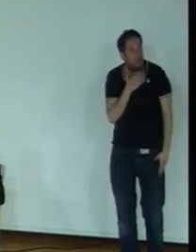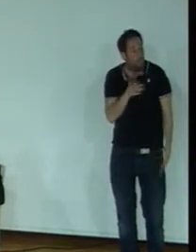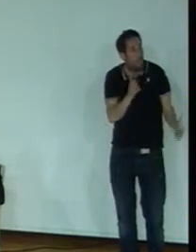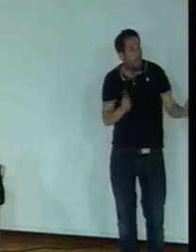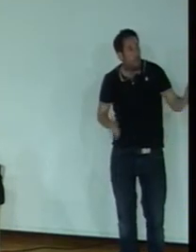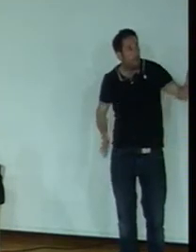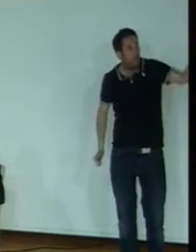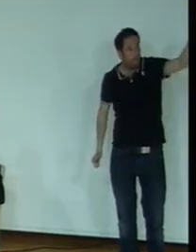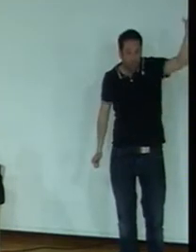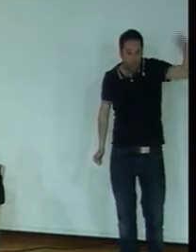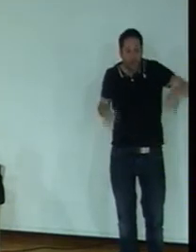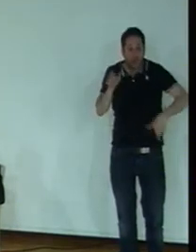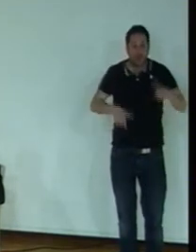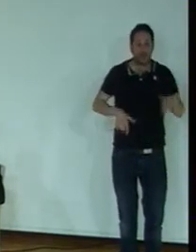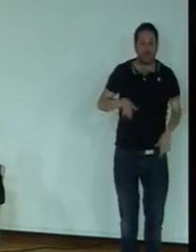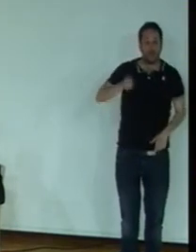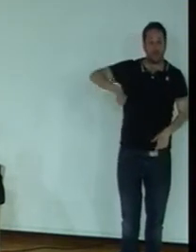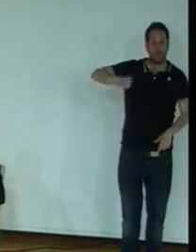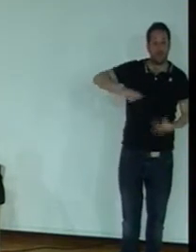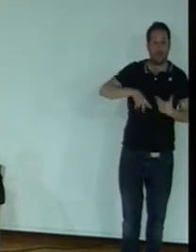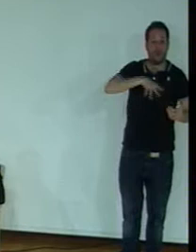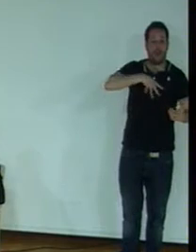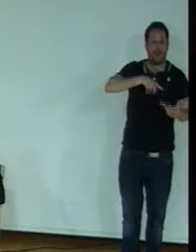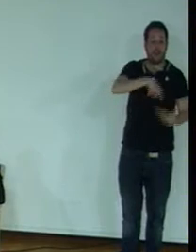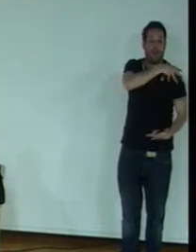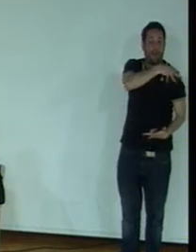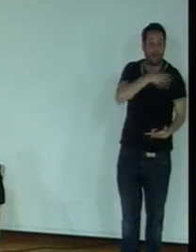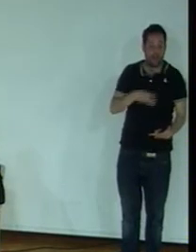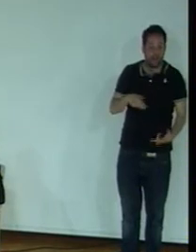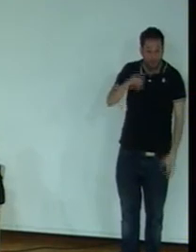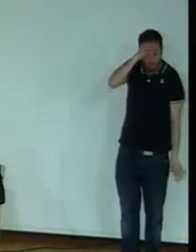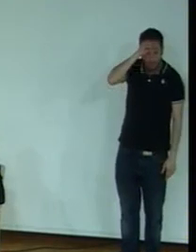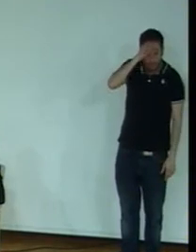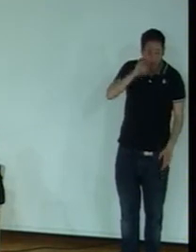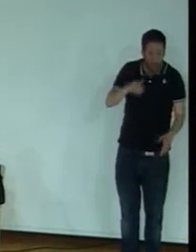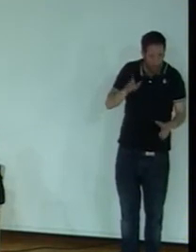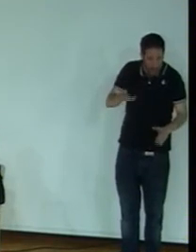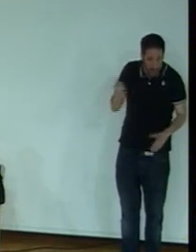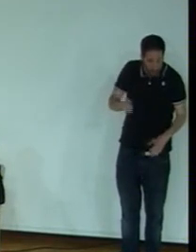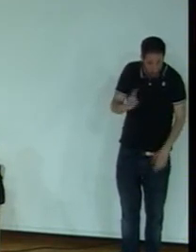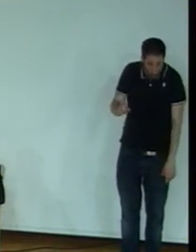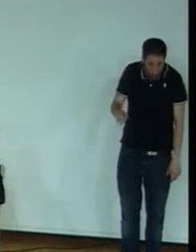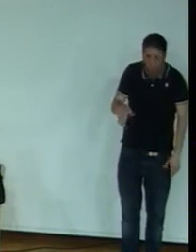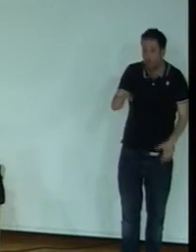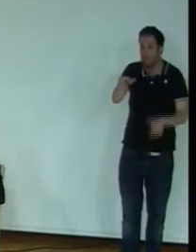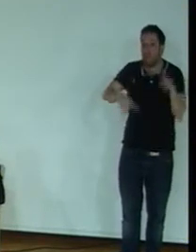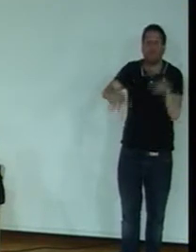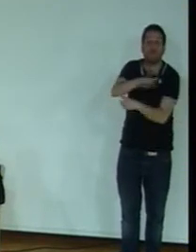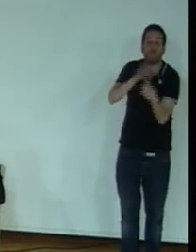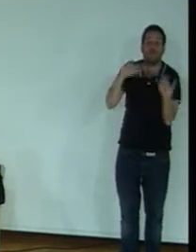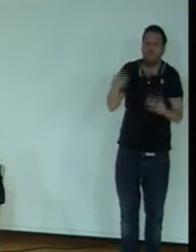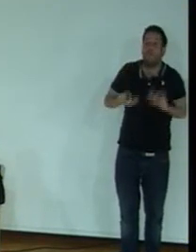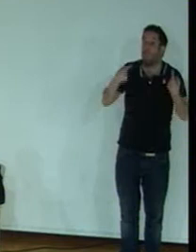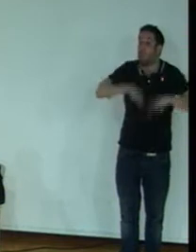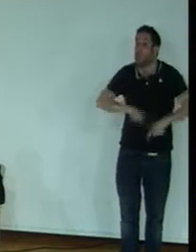technologies de communication. Les juges ou les avocats ou les procureurs ne sont pas plus ignorants là-dessus que les gens ordinaires, que